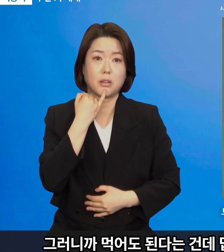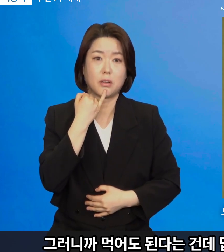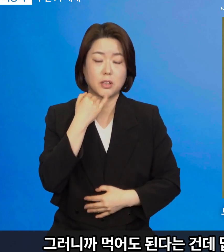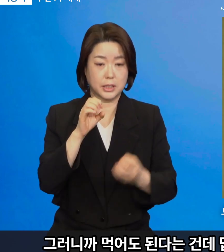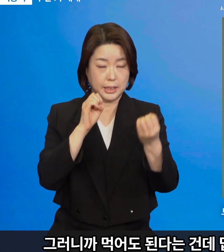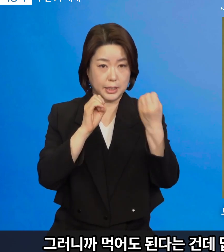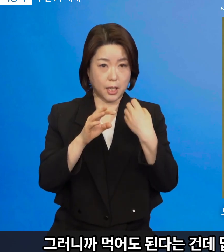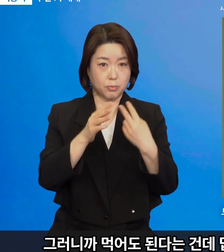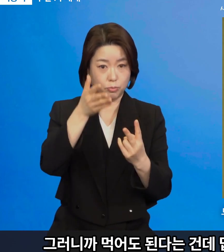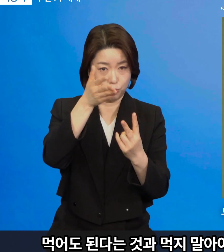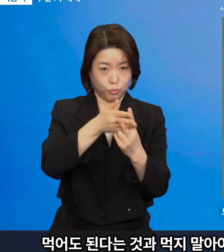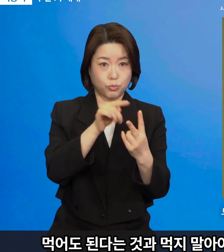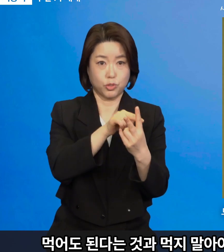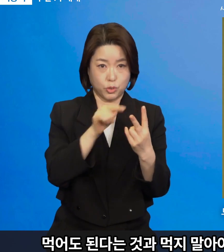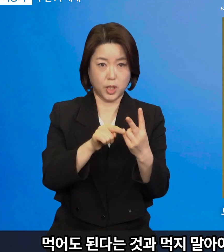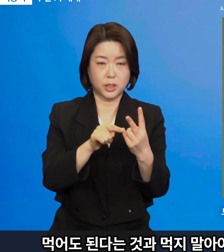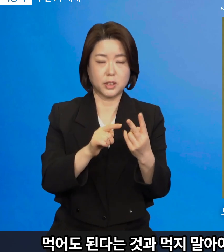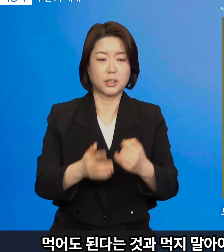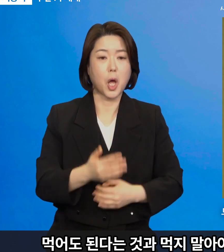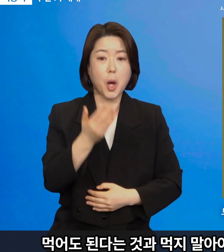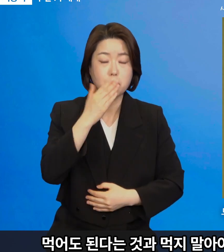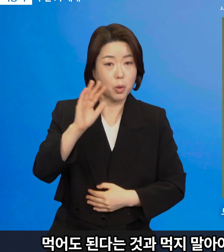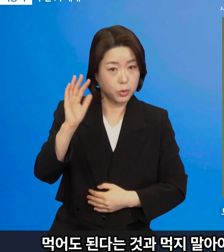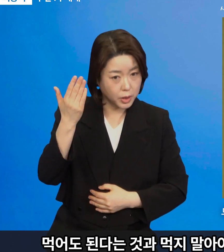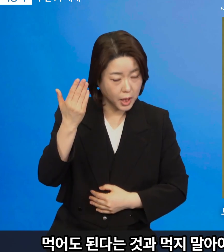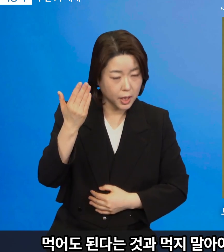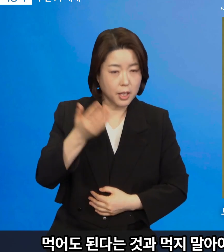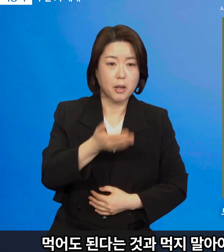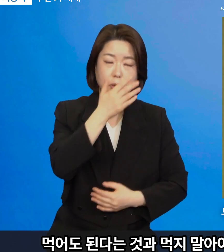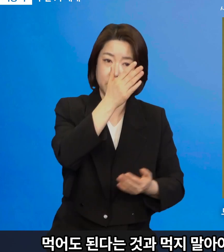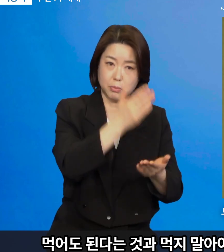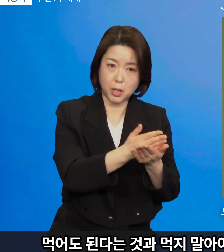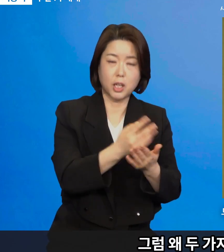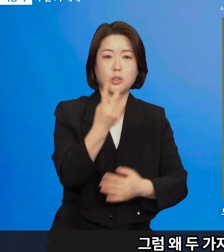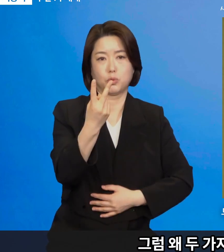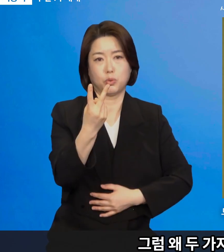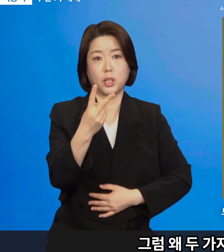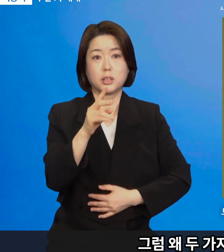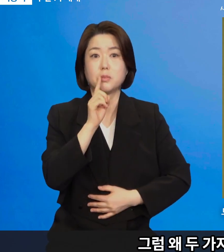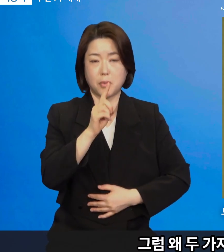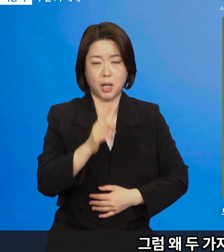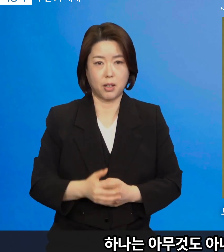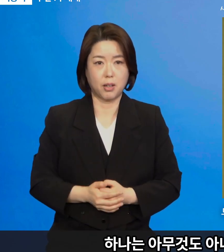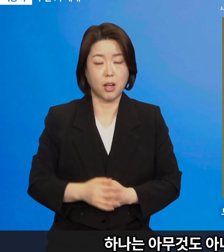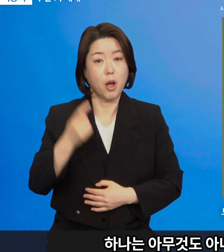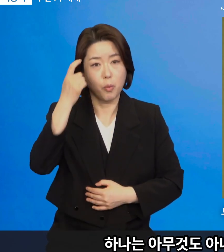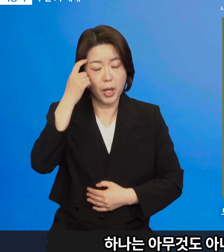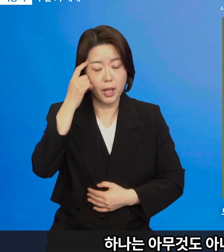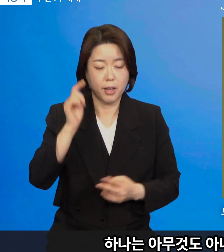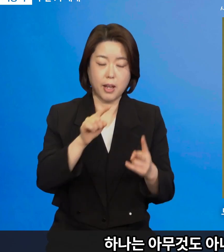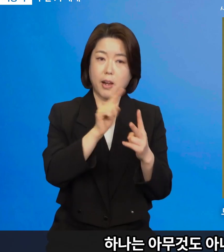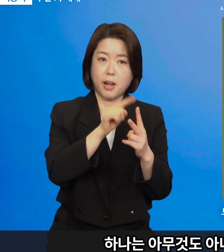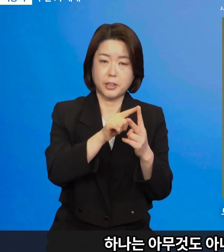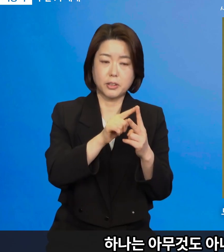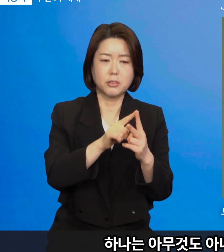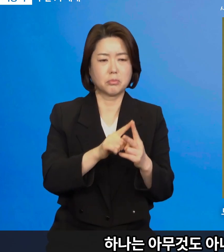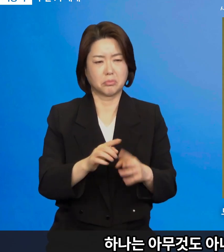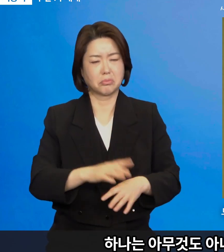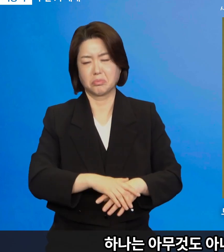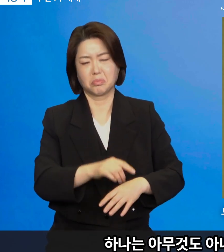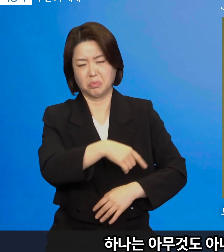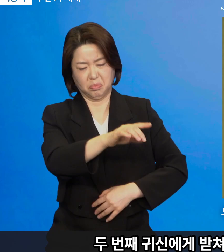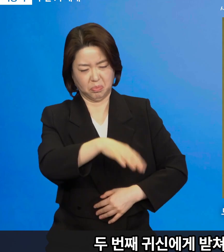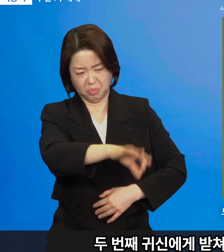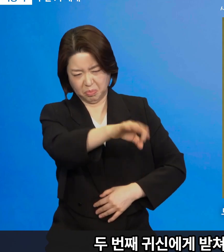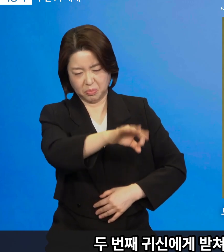가지를 얘기를 합니다. 먹어도 된다는 것과 먹지 말아야 된다는 걸 두 가지를 얘기해요. 그 왜 두 가지를 얘기하느냐? 하나는 아무것도 아니니까 먹어도